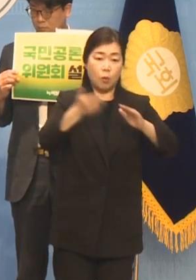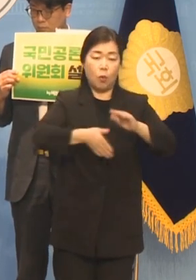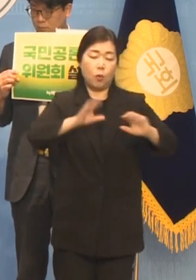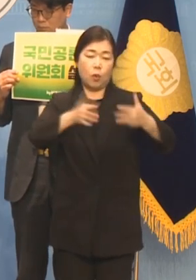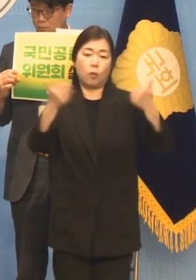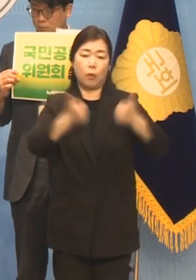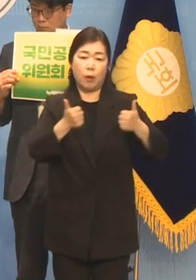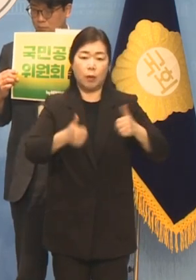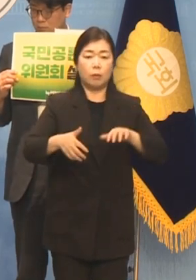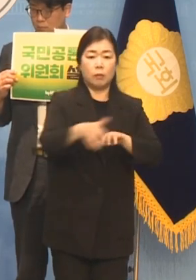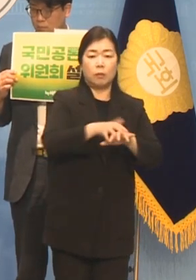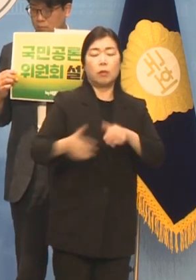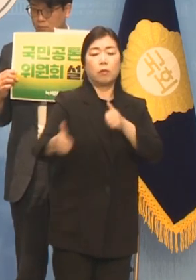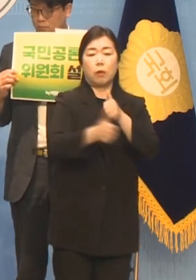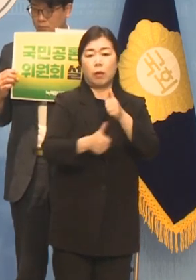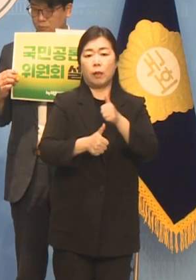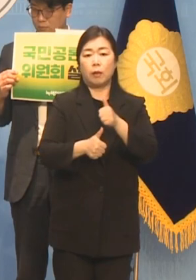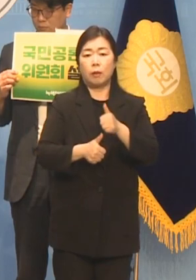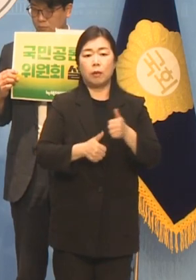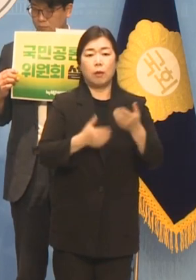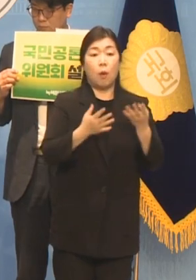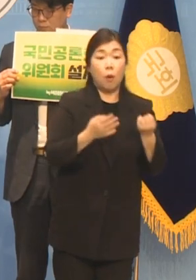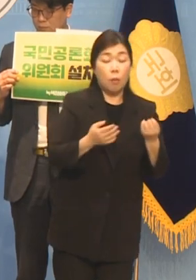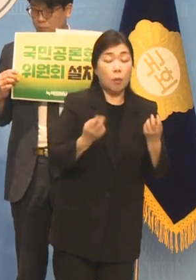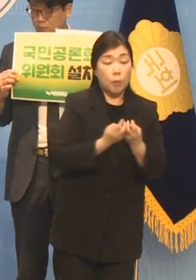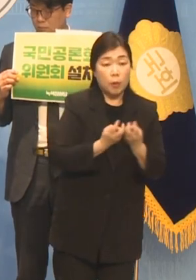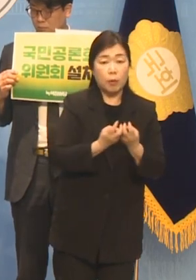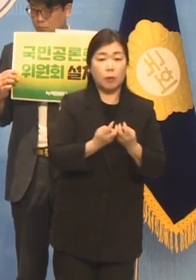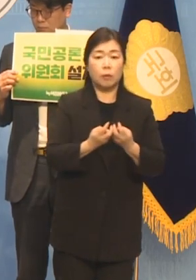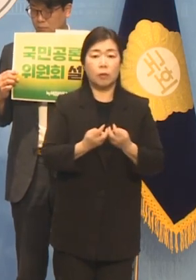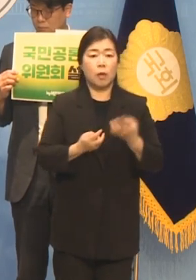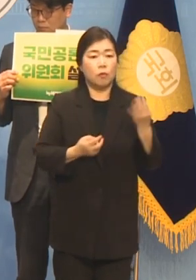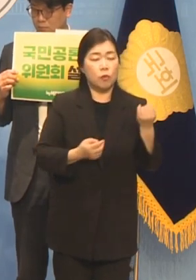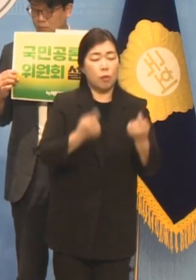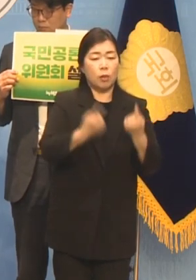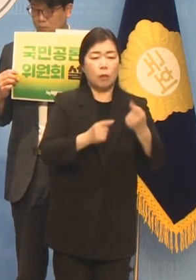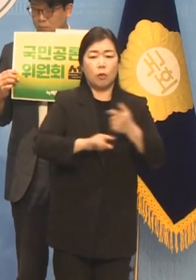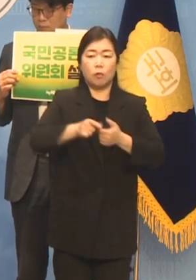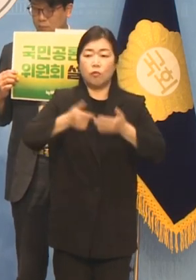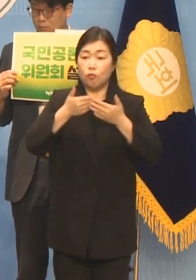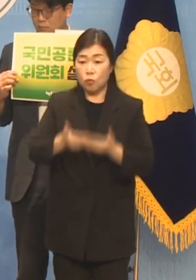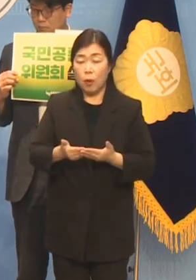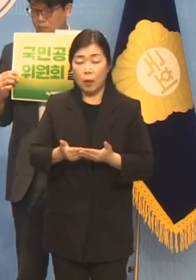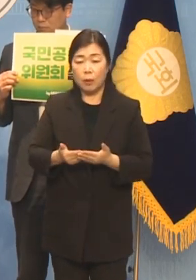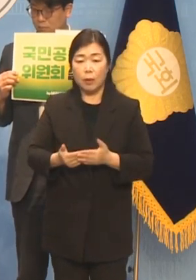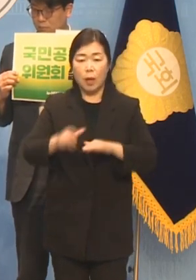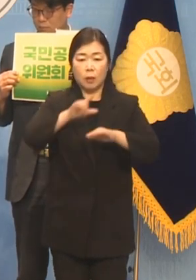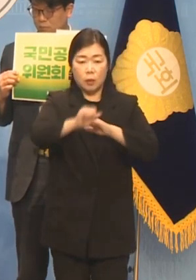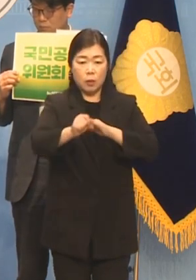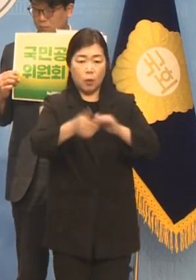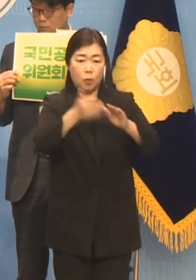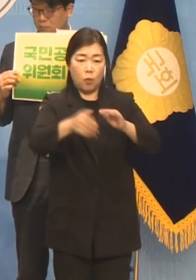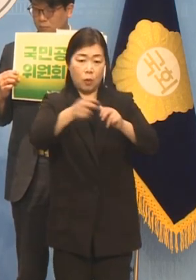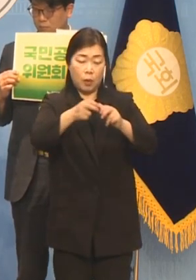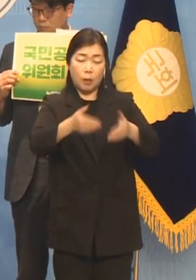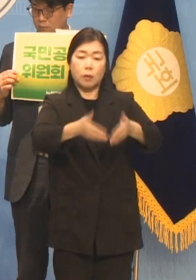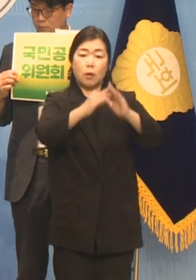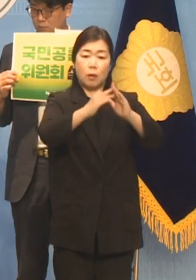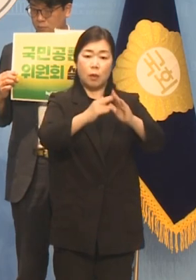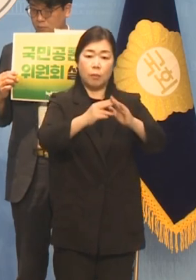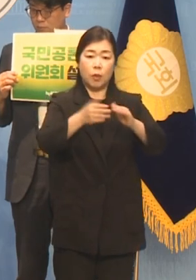국민참여공론화위원회, 얼마보다 어떻게 2,000명 숫자보다 더 중요한 지역 공공의대 설립,